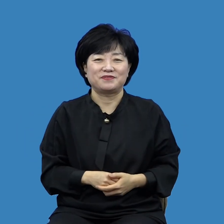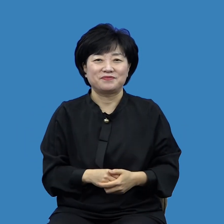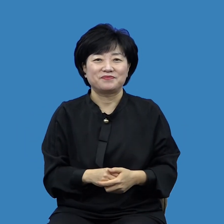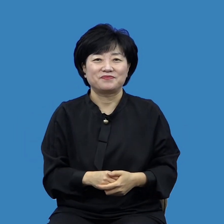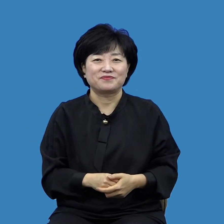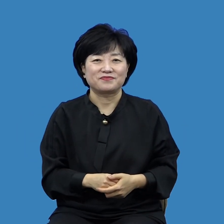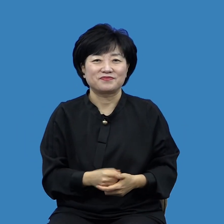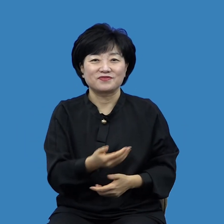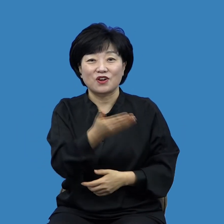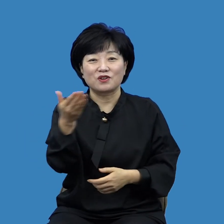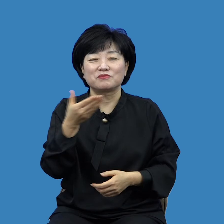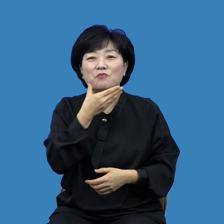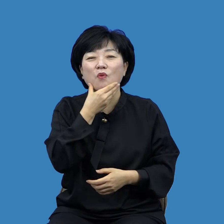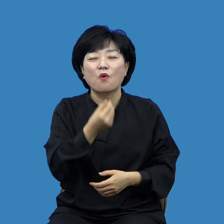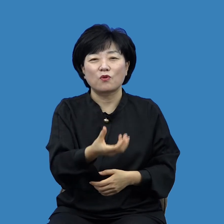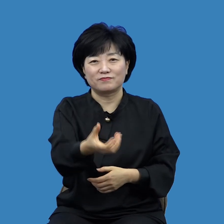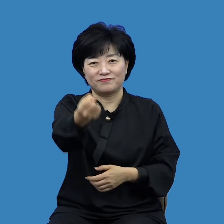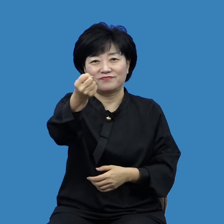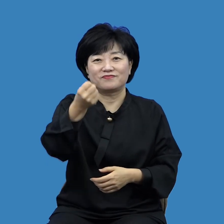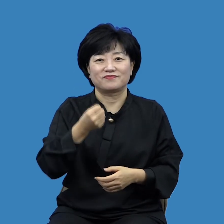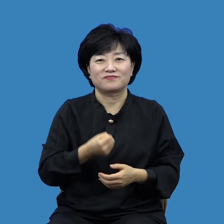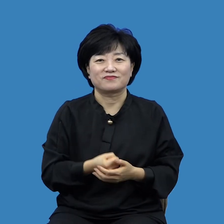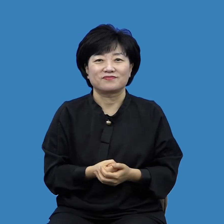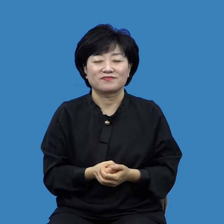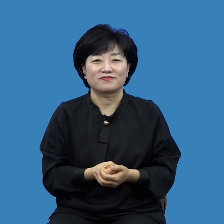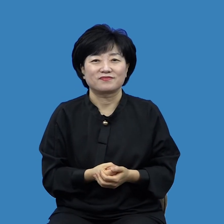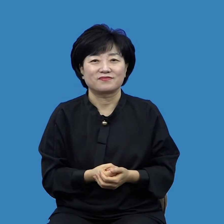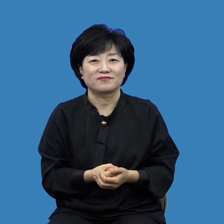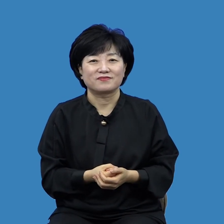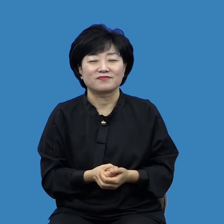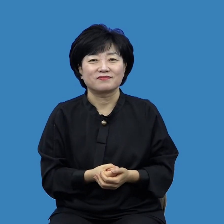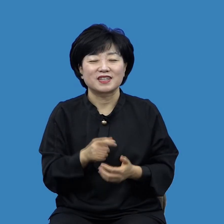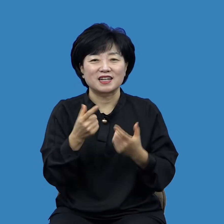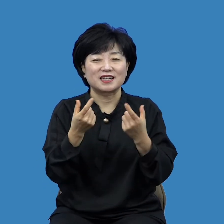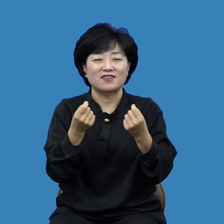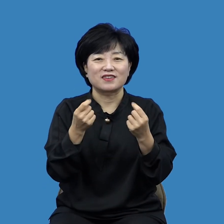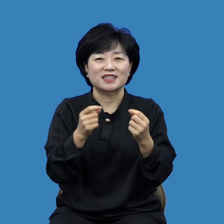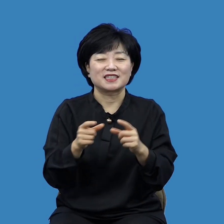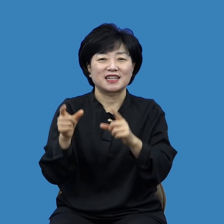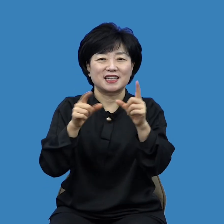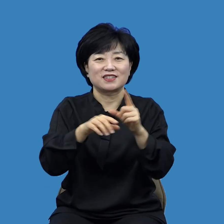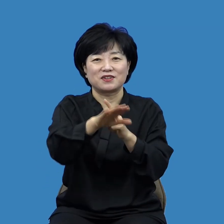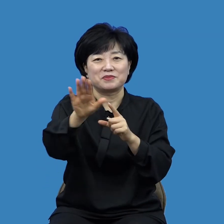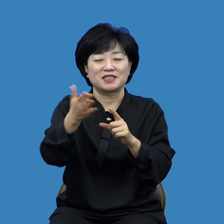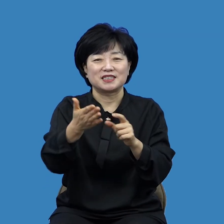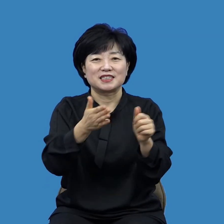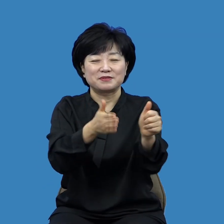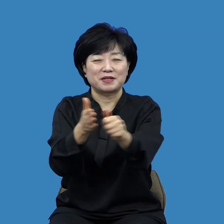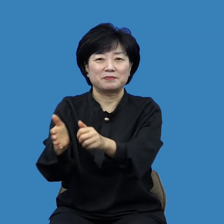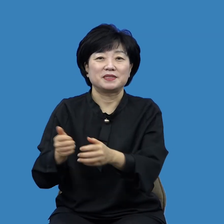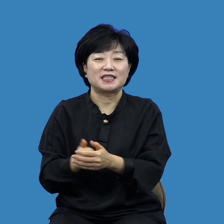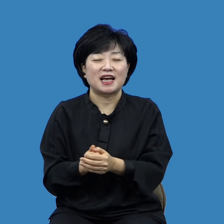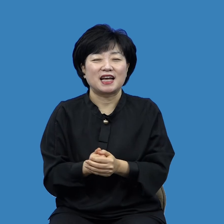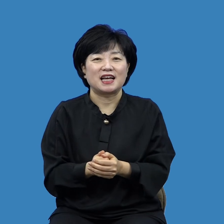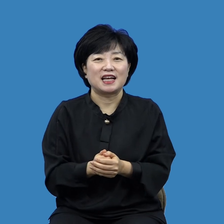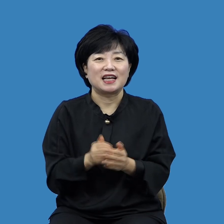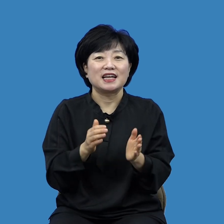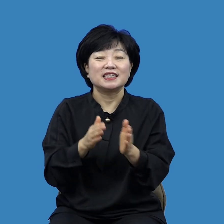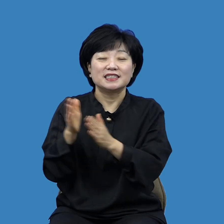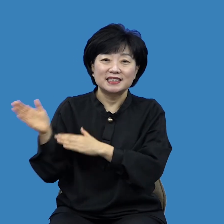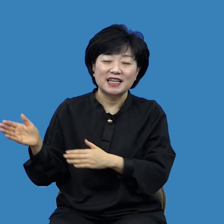이게 여러분들에게 복이에요. 아멘. 그렇게 하는 여러분 되시기를 축복합니다. 자, 그런데